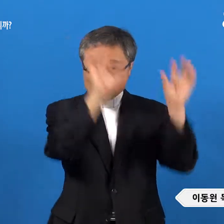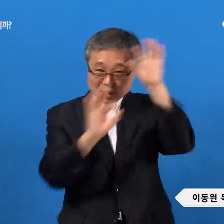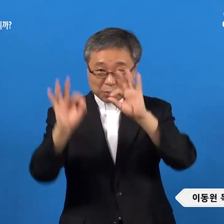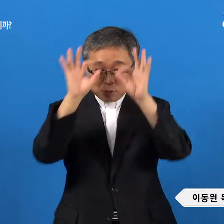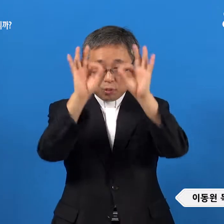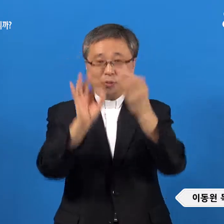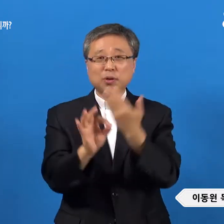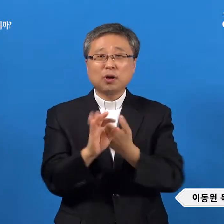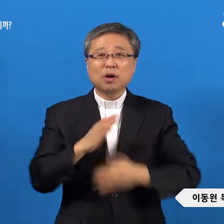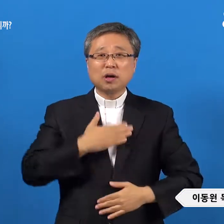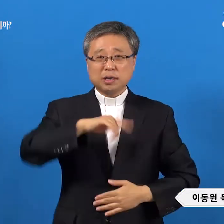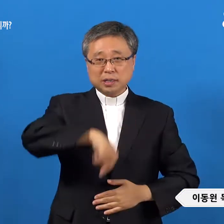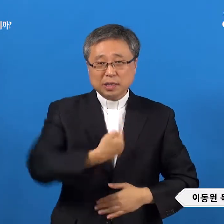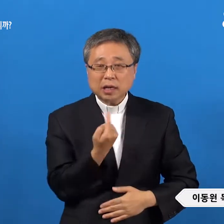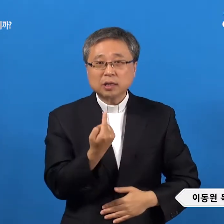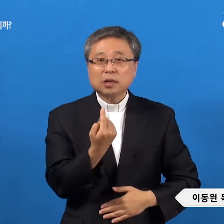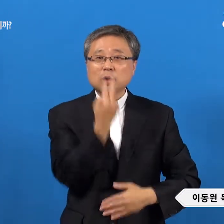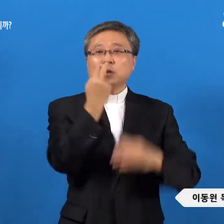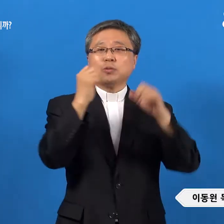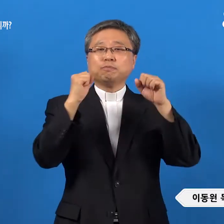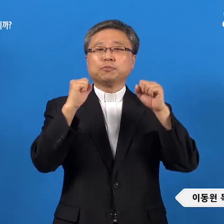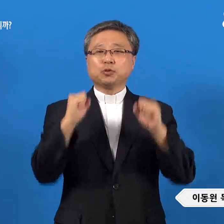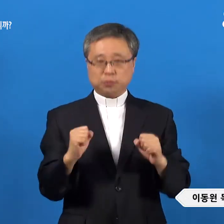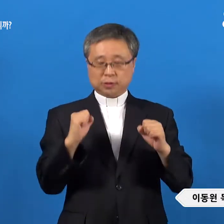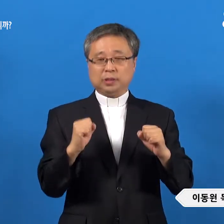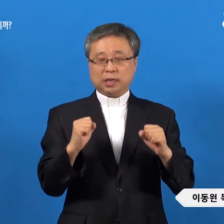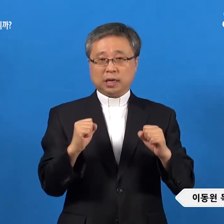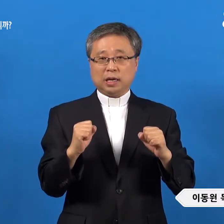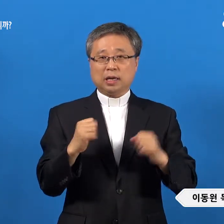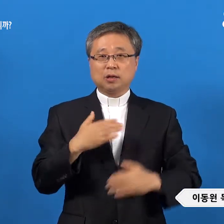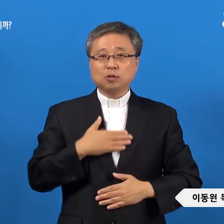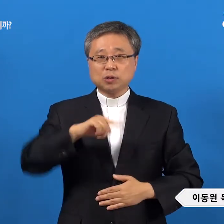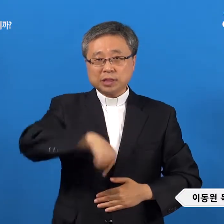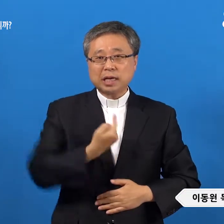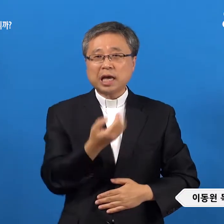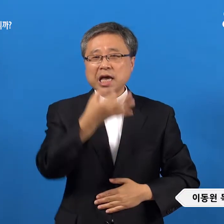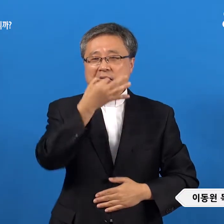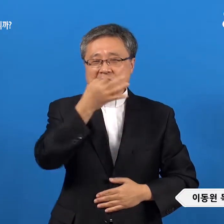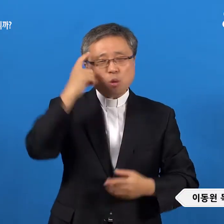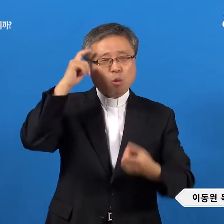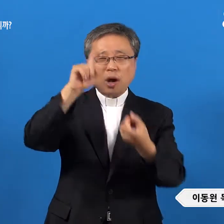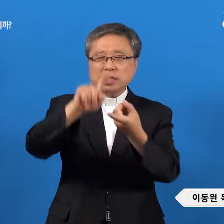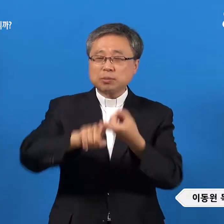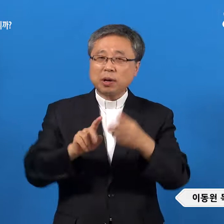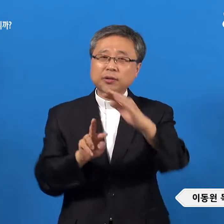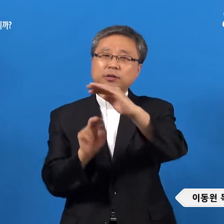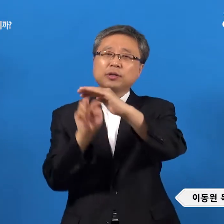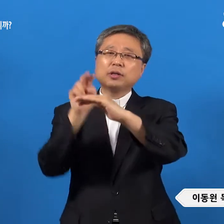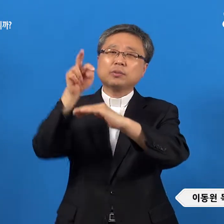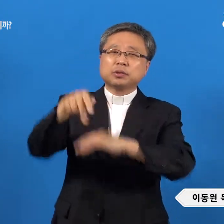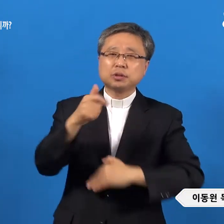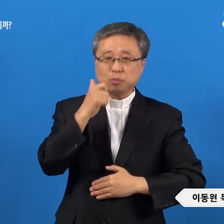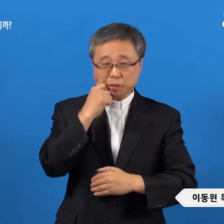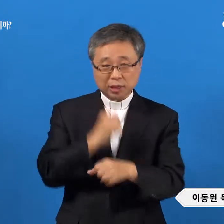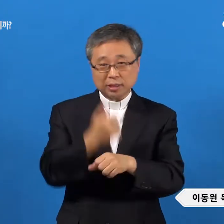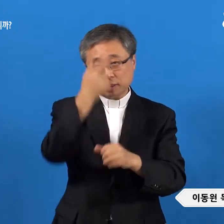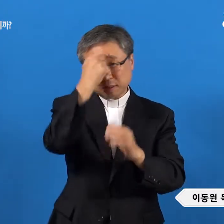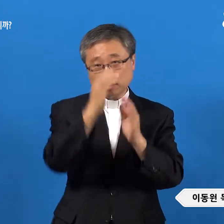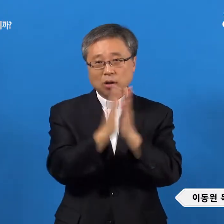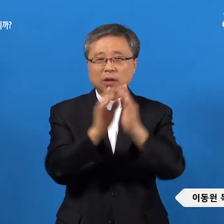살펴보면 자신의 존재 영역, 그리고 자신의 이기적 관심을 넘어서지 못하는 기도가